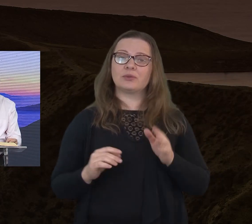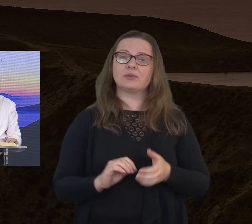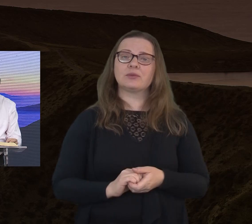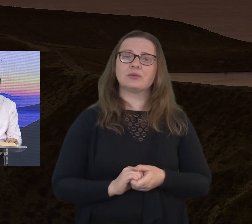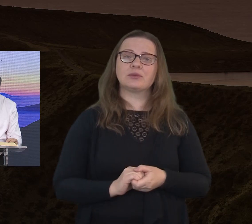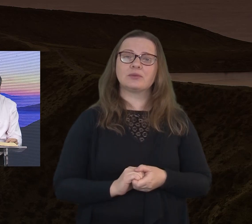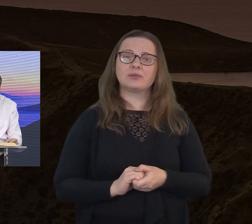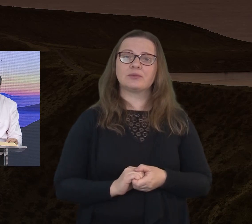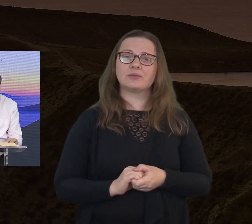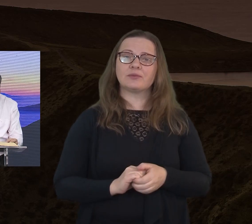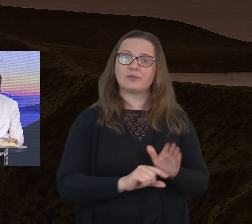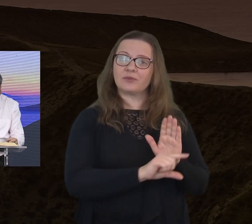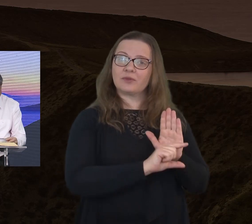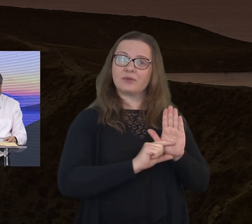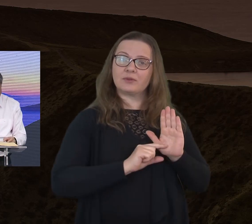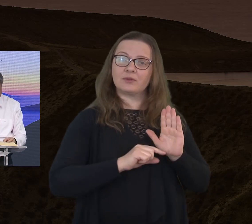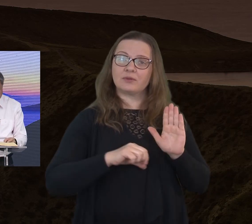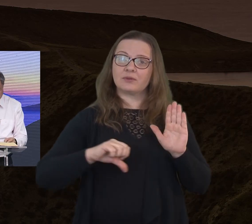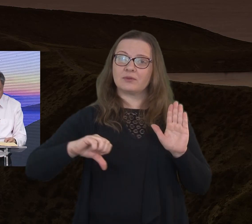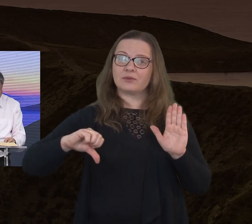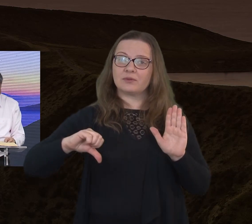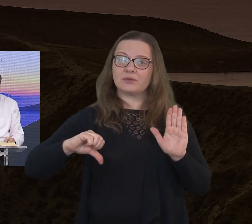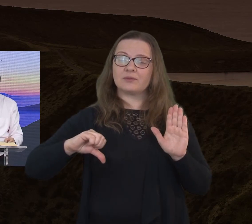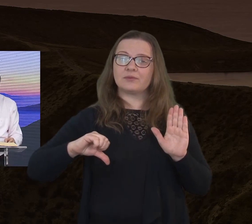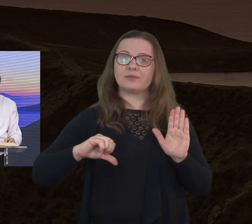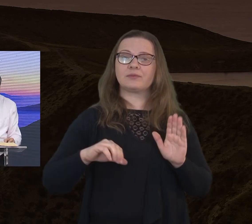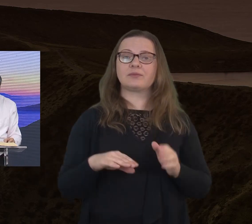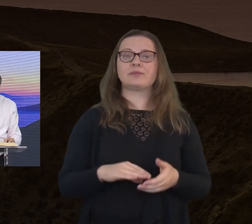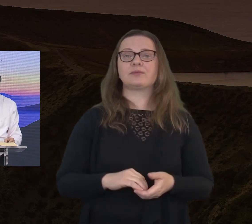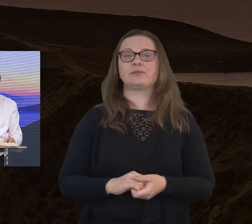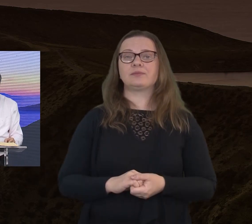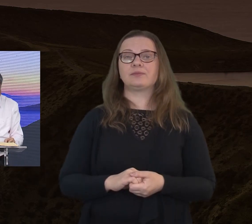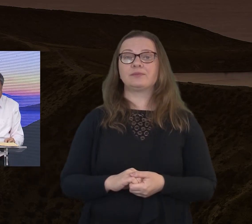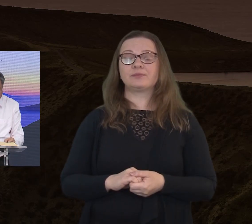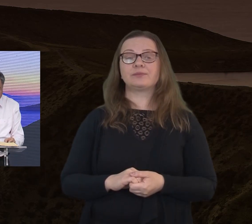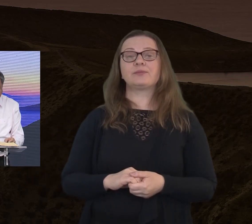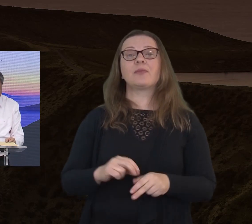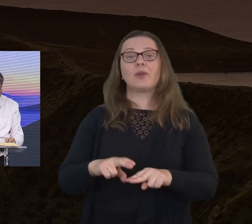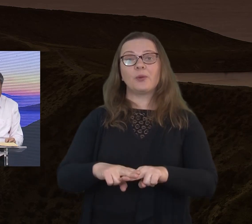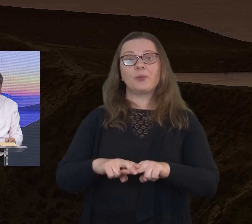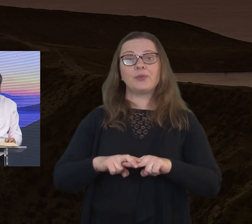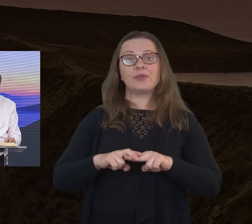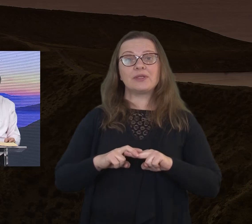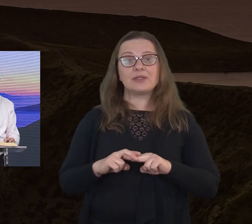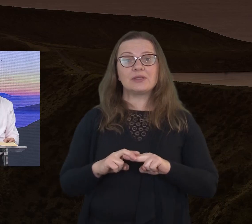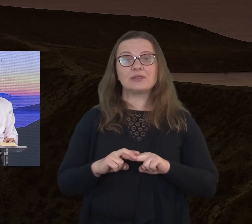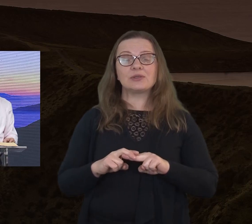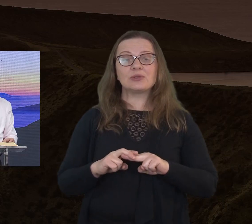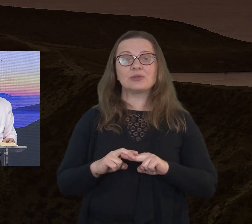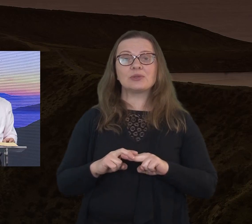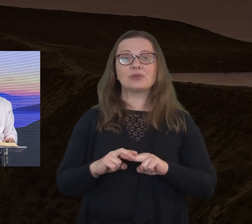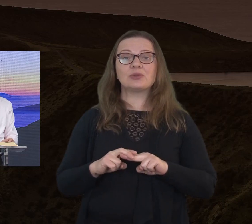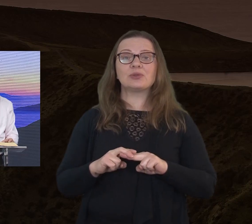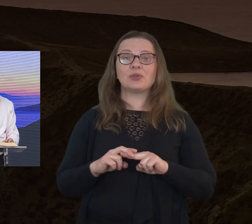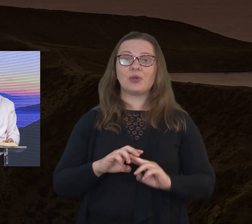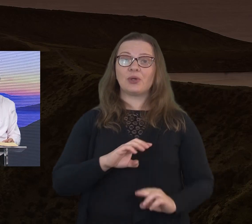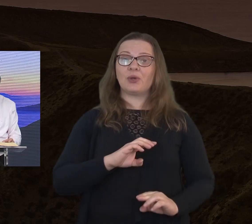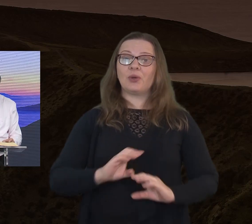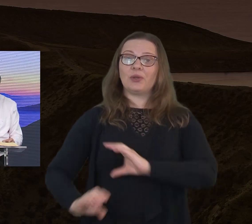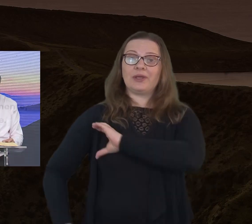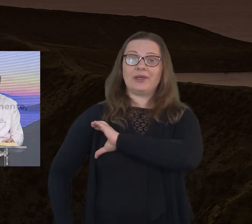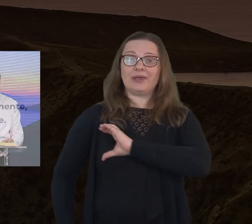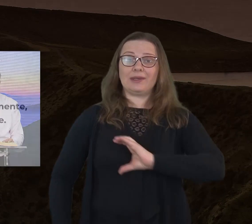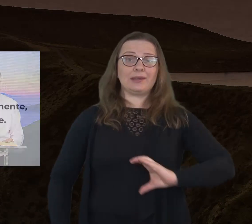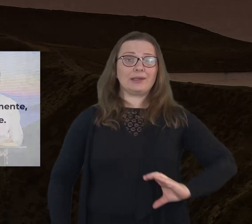deixa eu ver onde está, versículo 9. Porquanto nele habita corporalmente